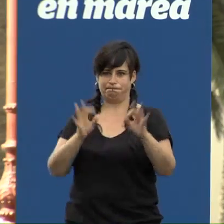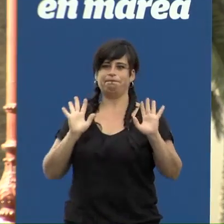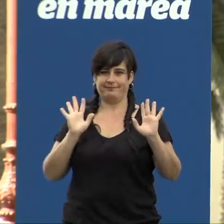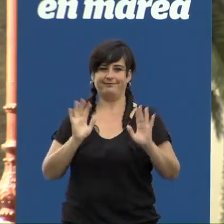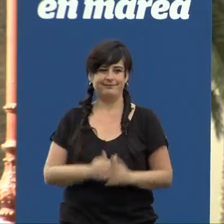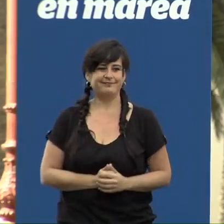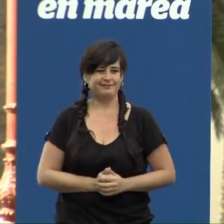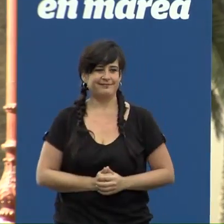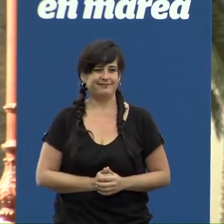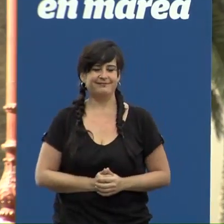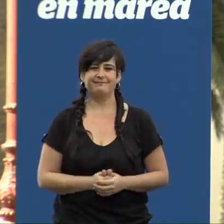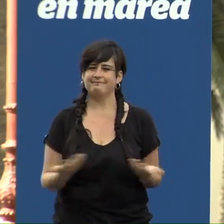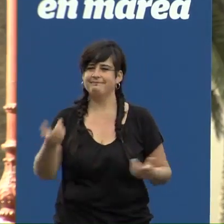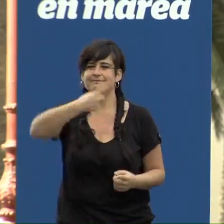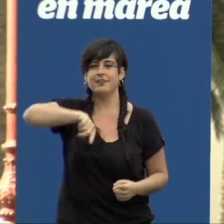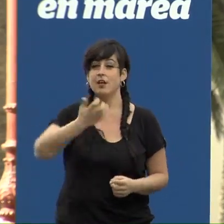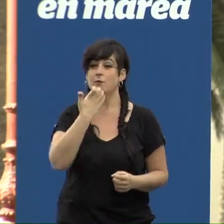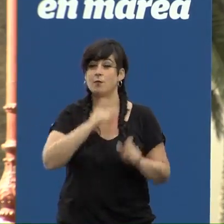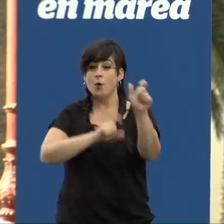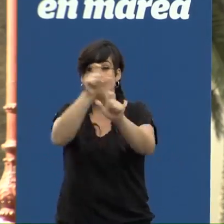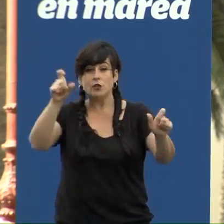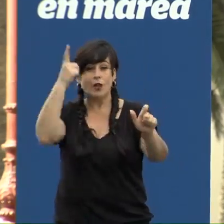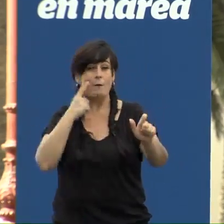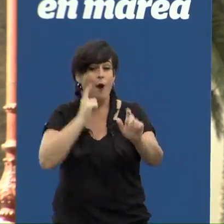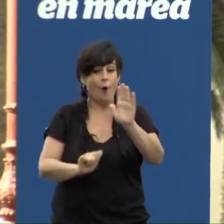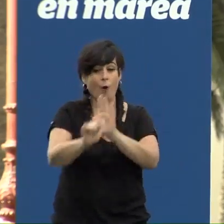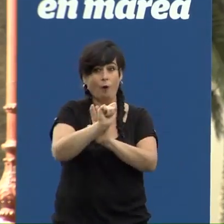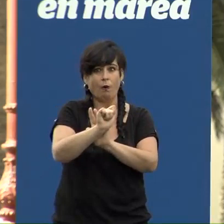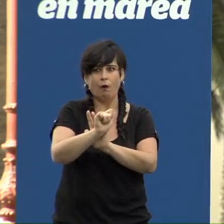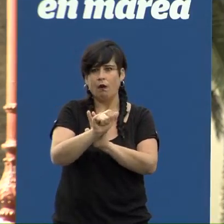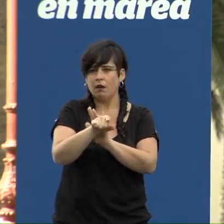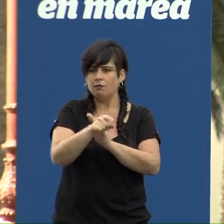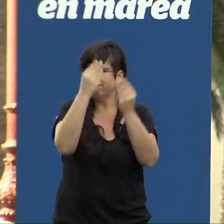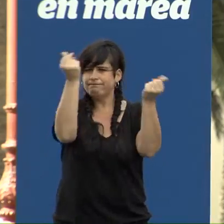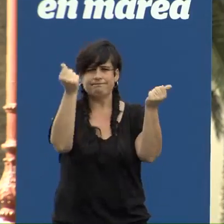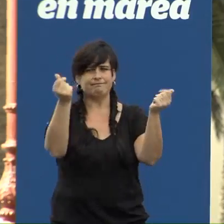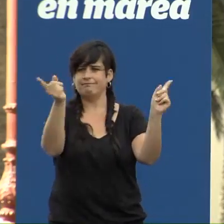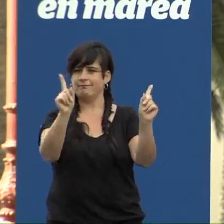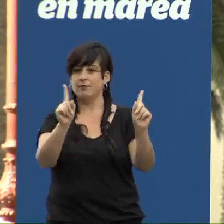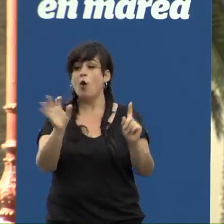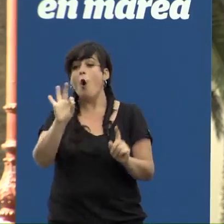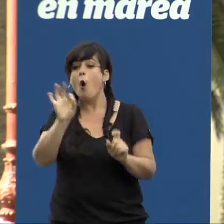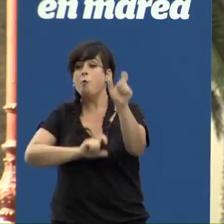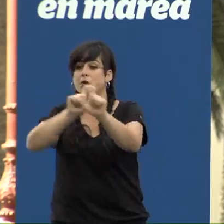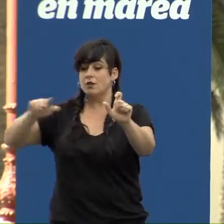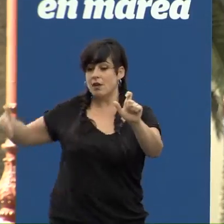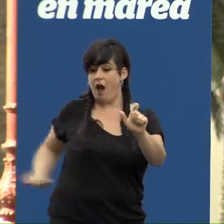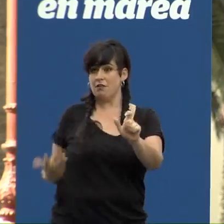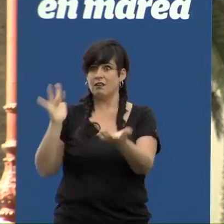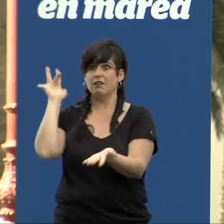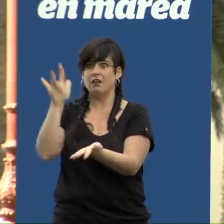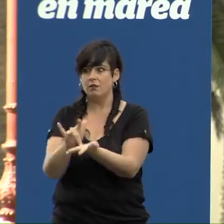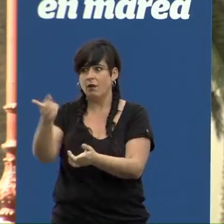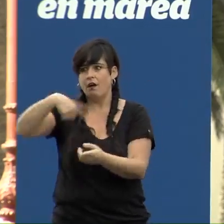Non esquecemos os preferentistas estafados, non esquecemos as víctimas do Albia que tuveron